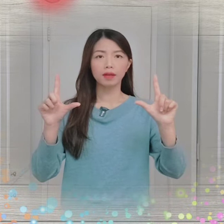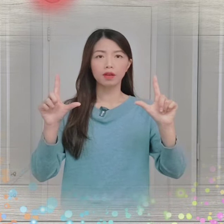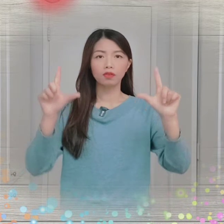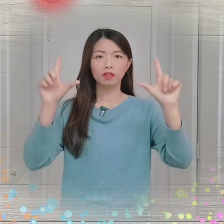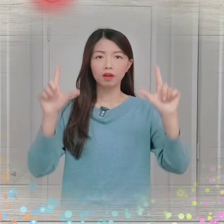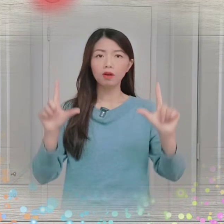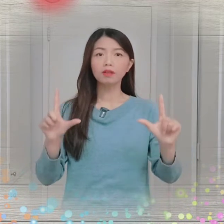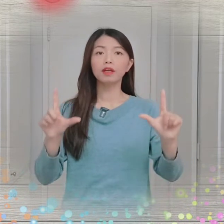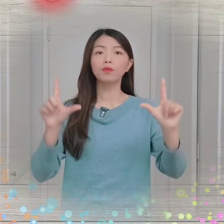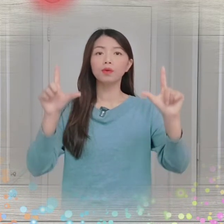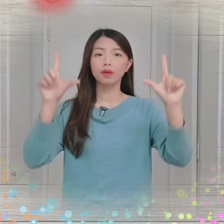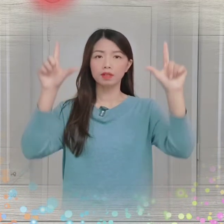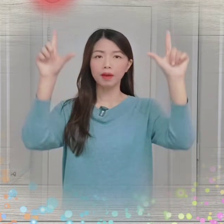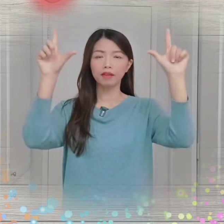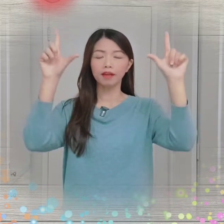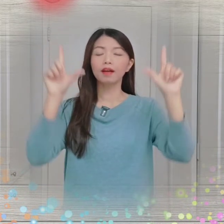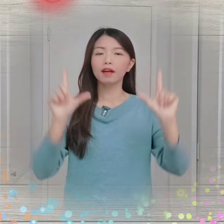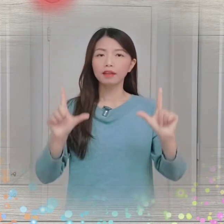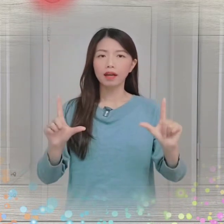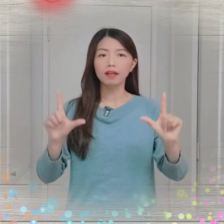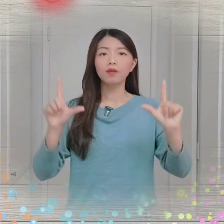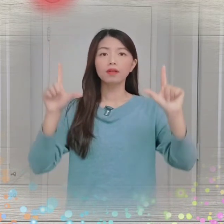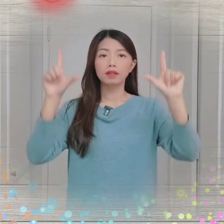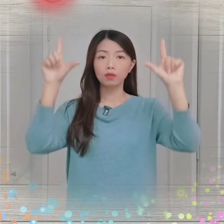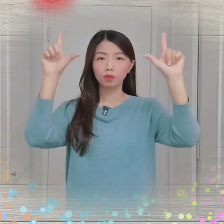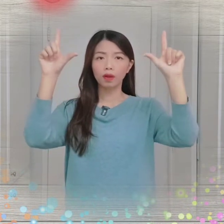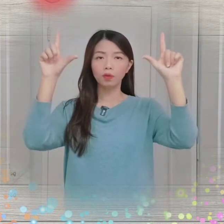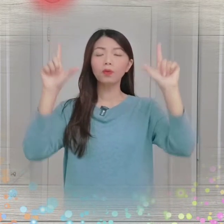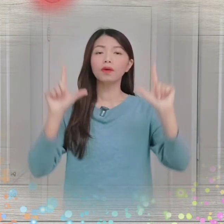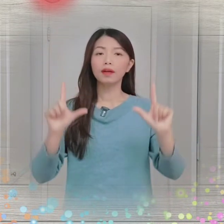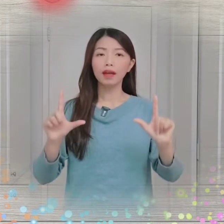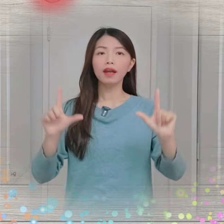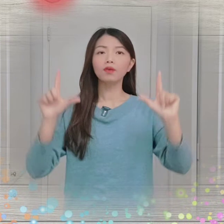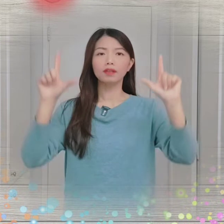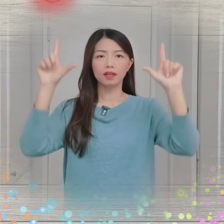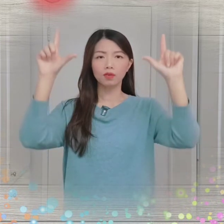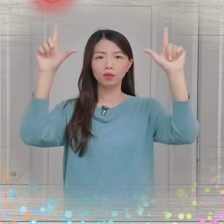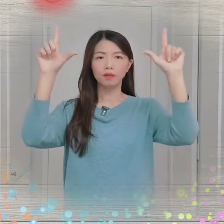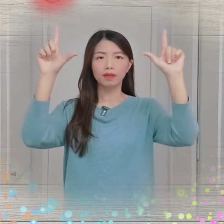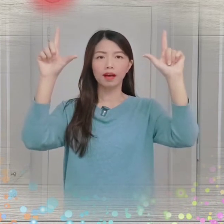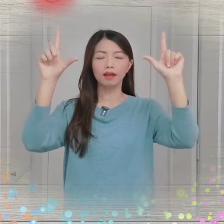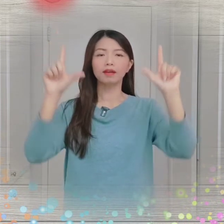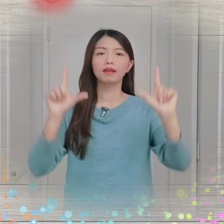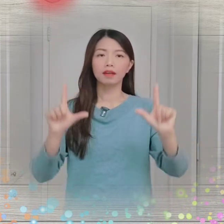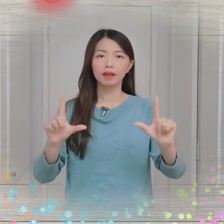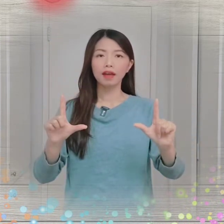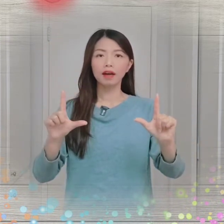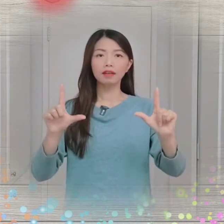이근처럼 만들어주셔서 그대로 위로 올리시면 날이라고 한 뜻의 수어도 되고 해라고 한 뜻의 수어도 됩니다.